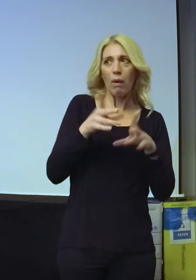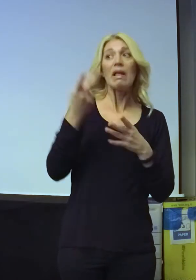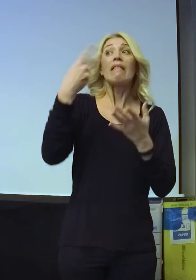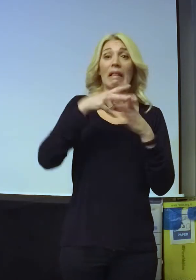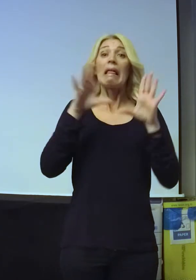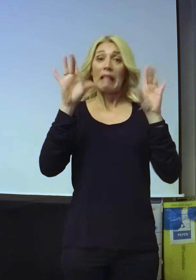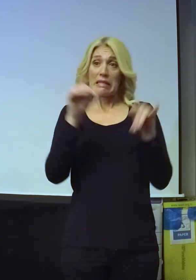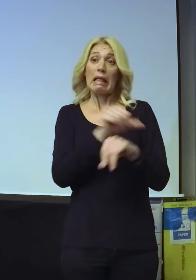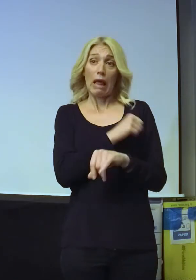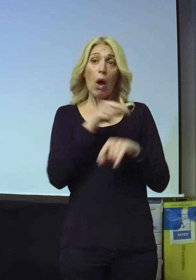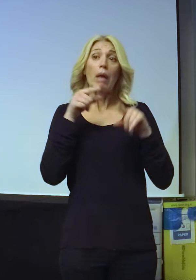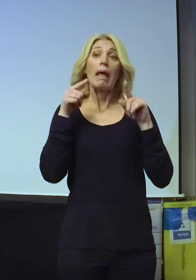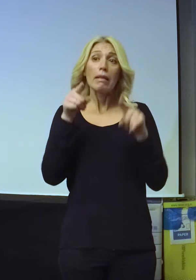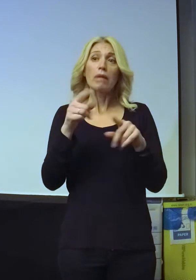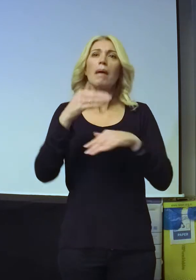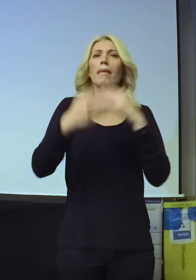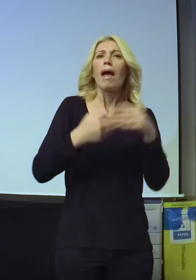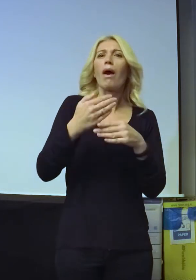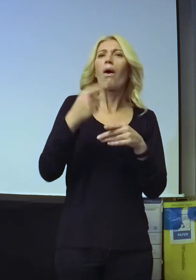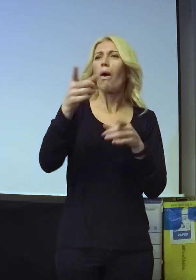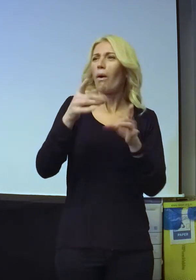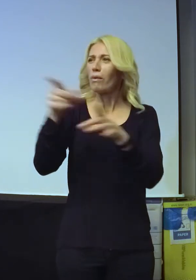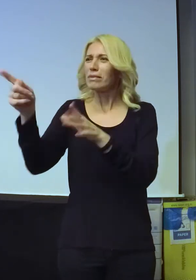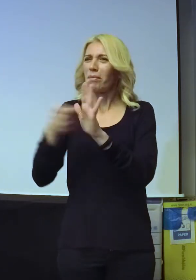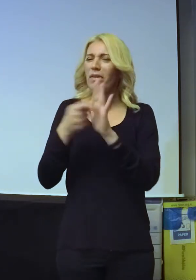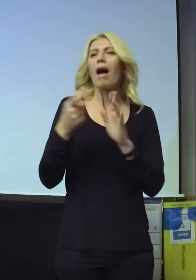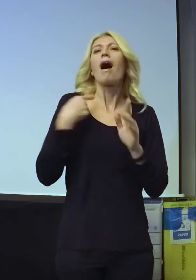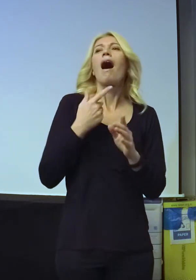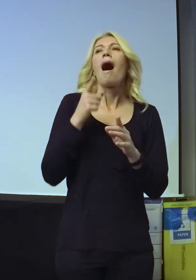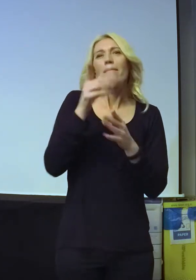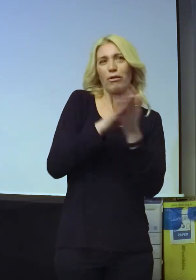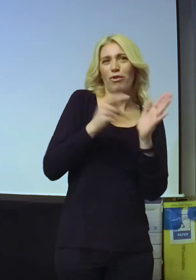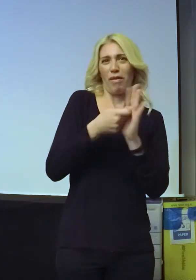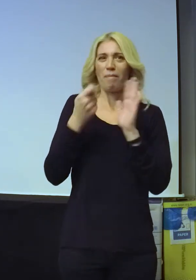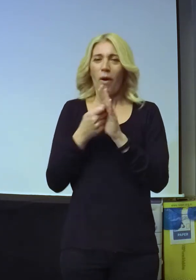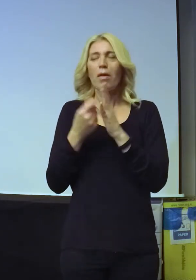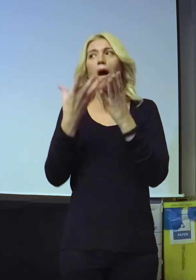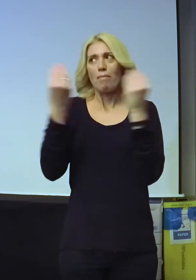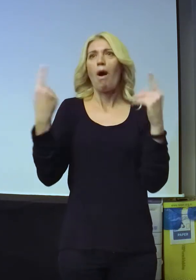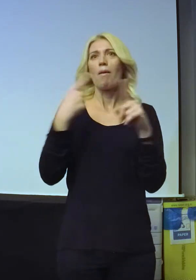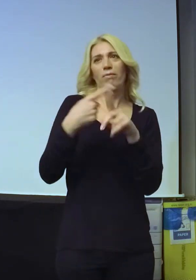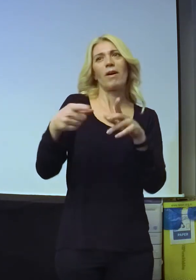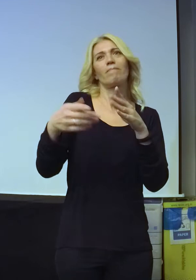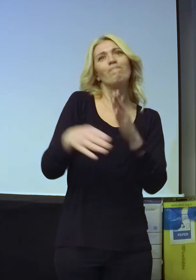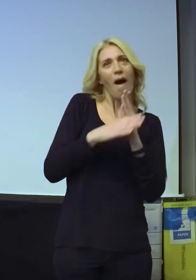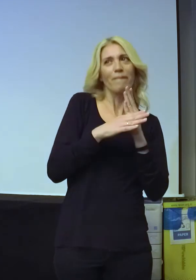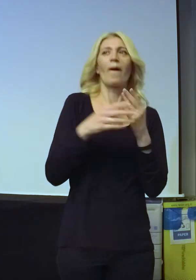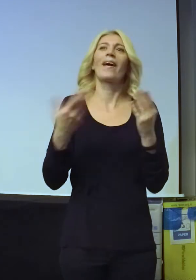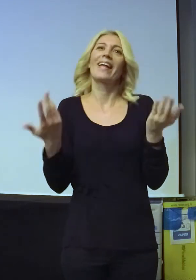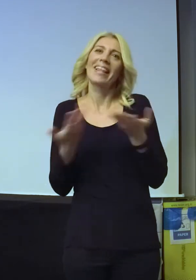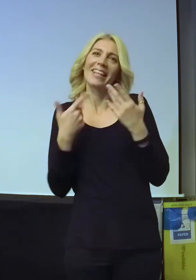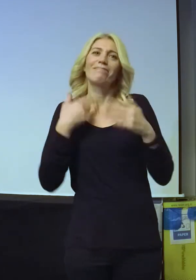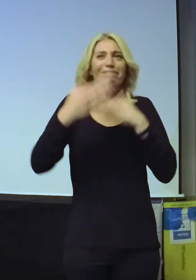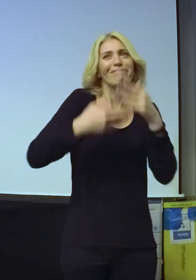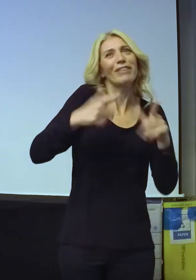bilo 2010. godine, tad sam preko sratista krenuo da prodajem magazin Lice ulice. Puno puta su mi pomogli da se